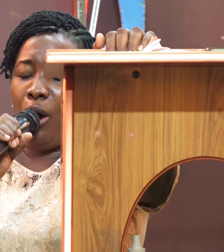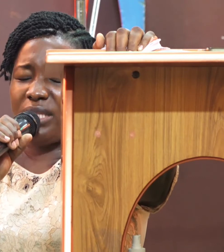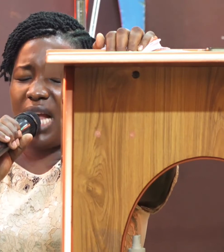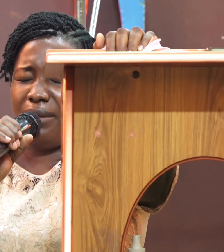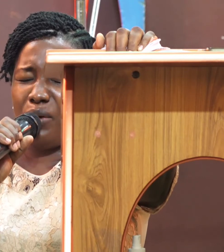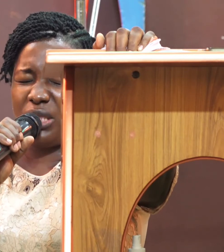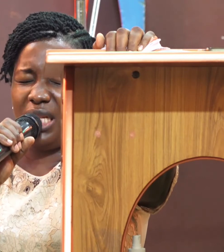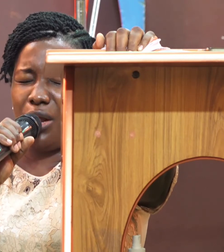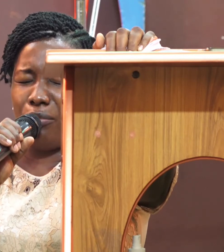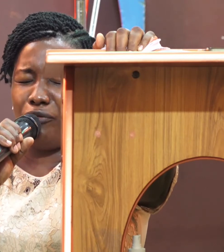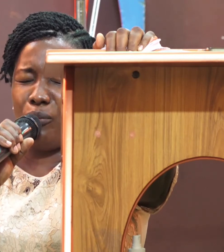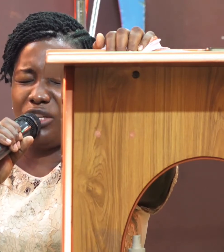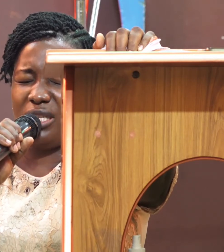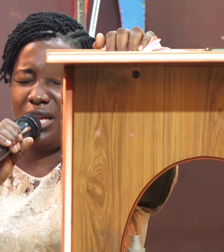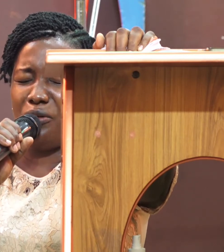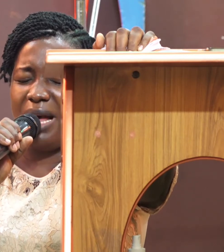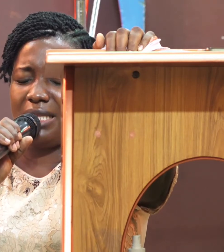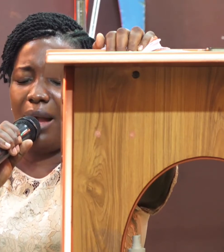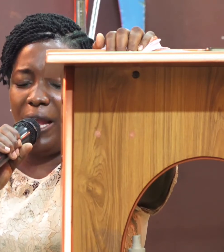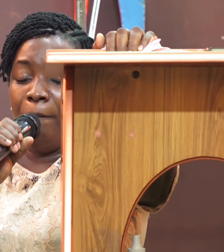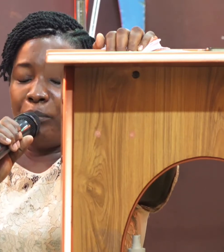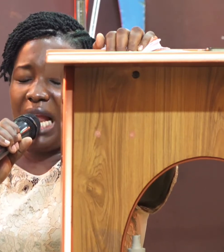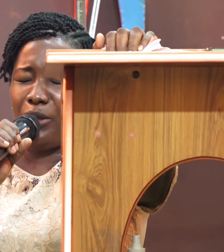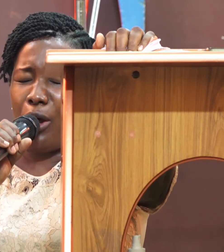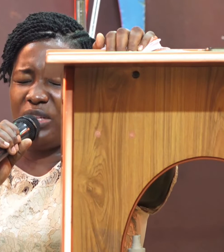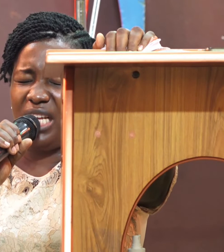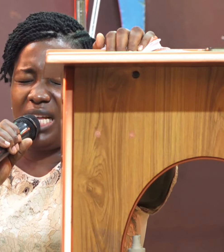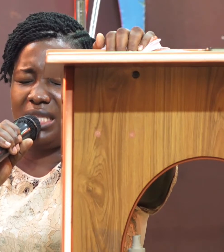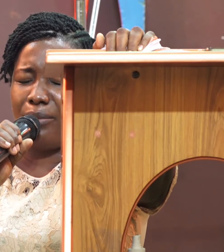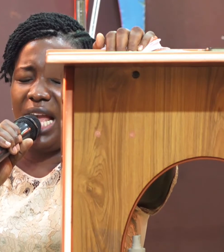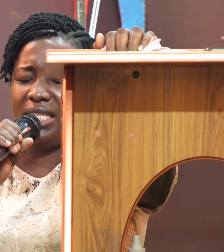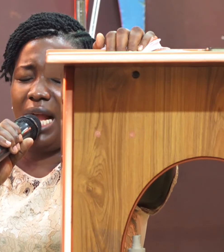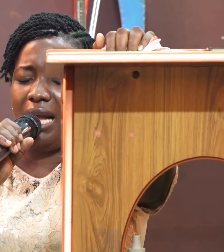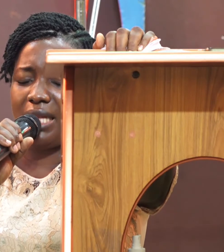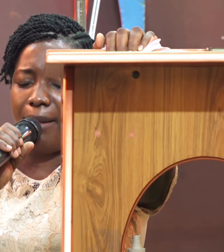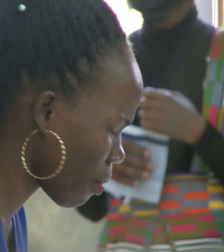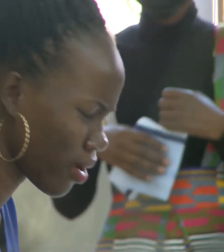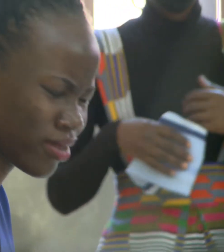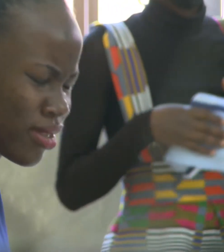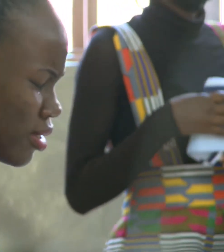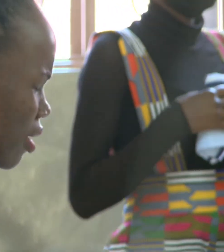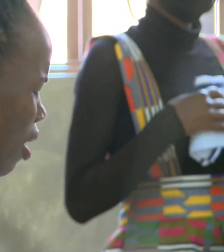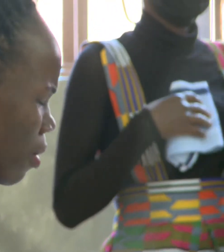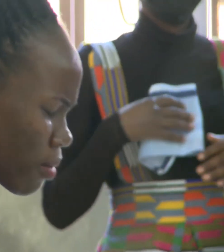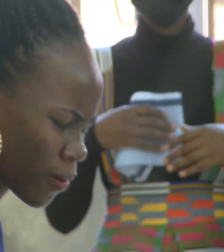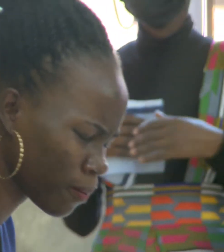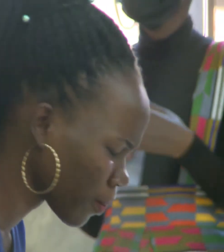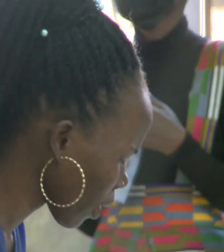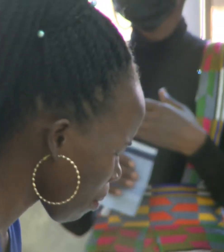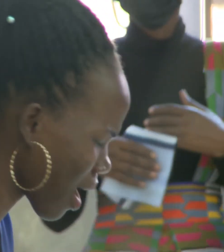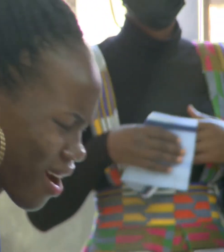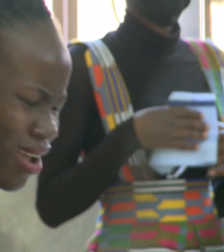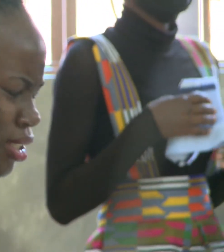endiga omusayi bagusiige ku mifuba etoza ennyumba zaabwe malayika omuzikiriza bwe yajja ngaatambula ennyumba